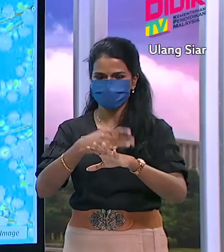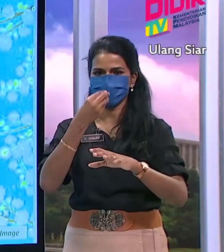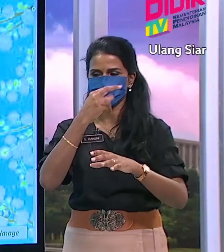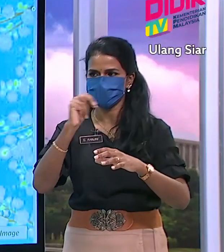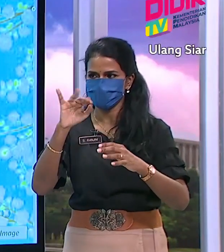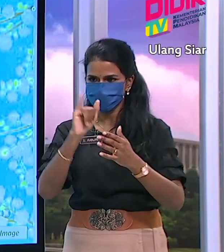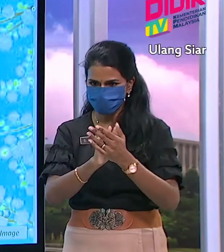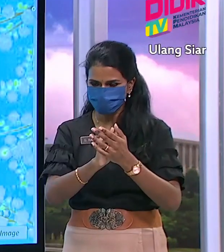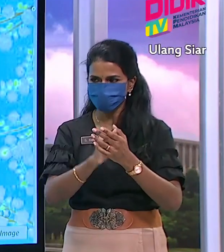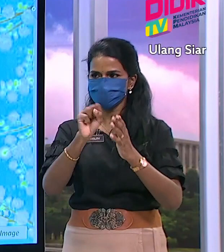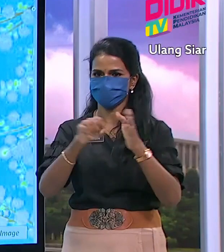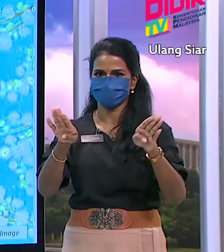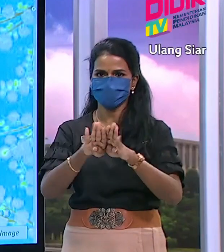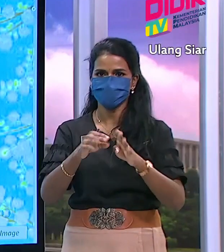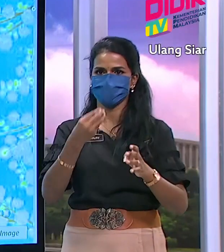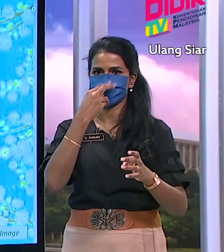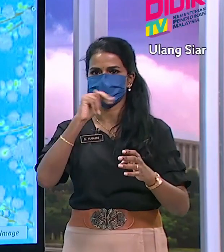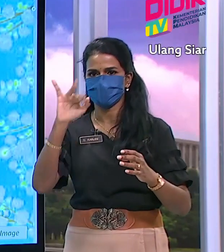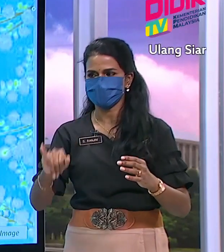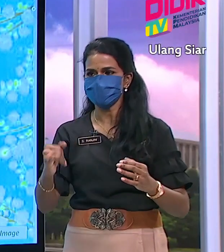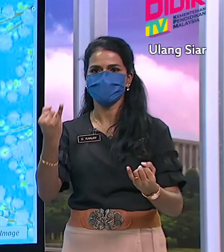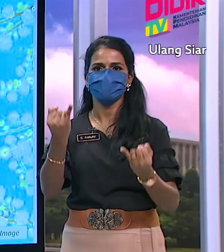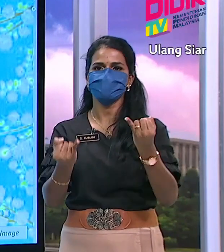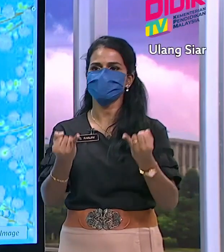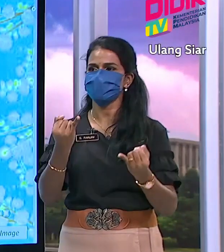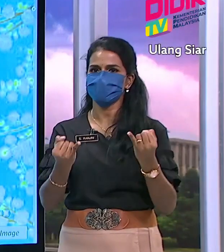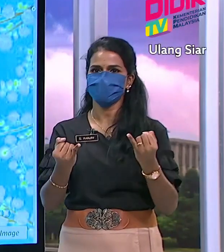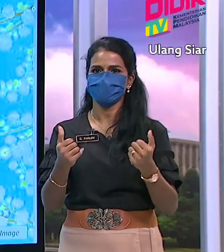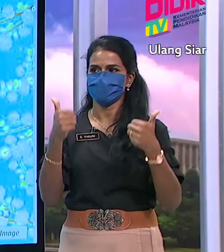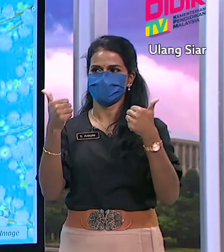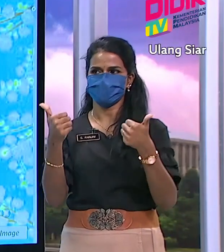panggil makanan itu sebagai makanan yang seimbang. Alright.